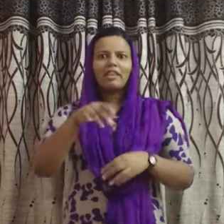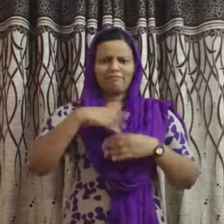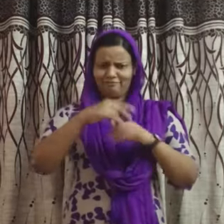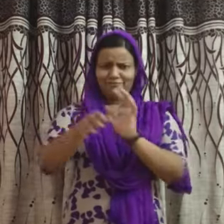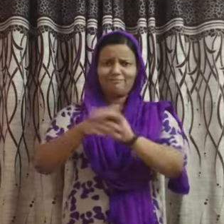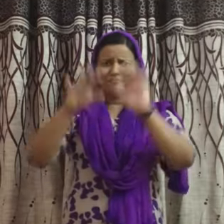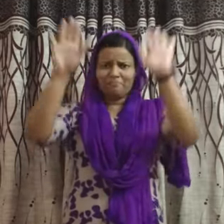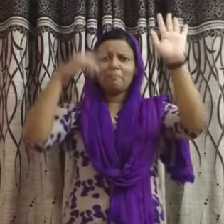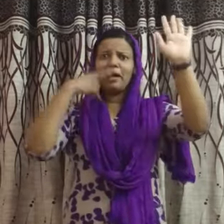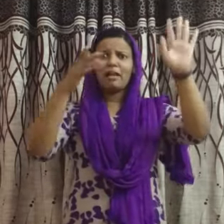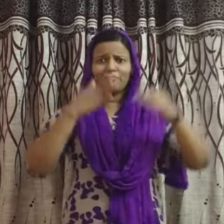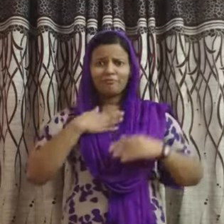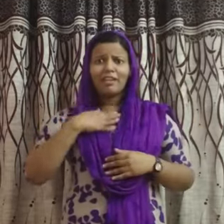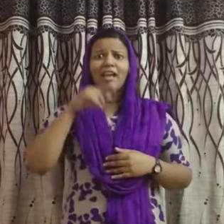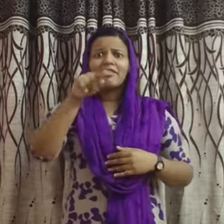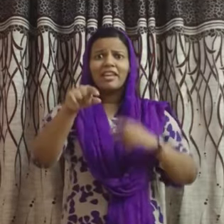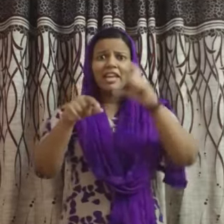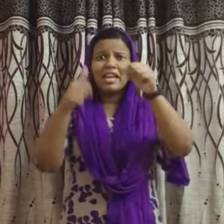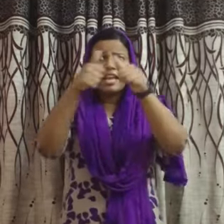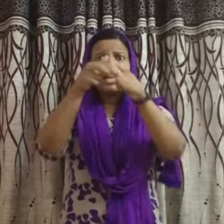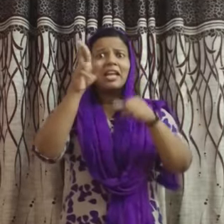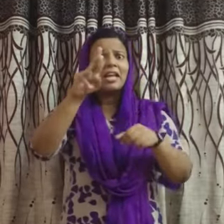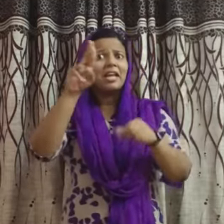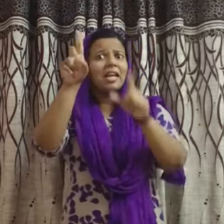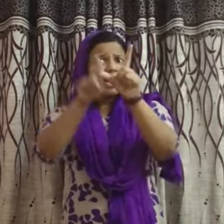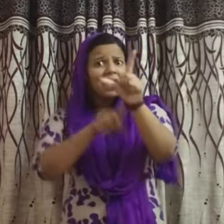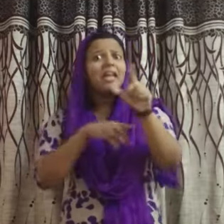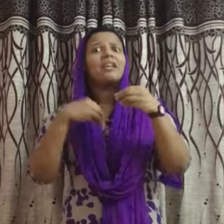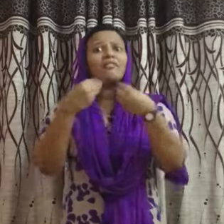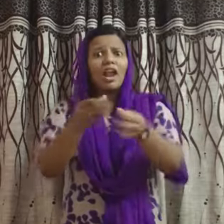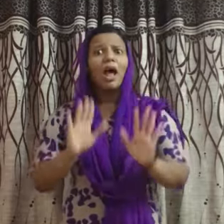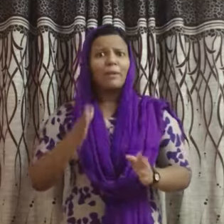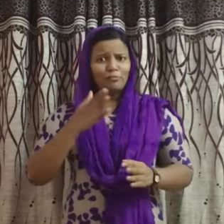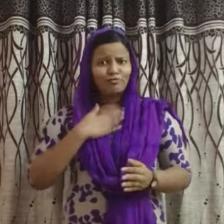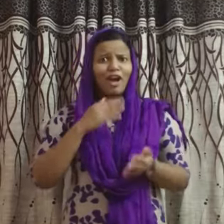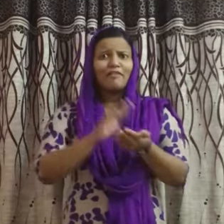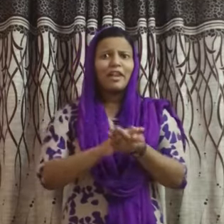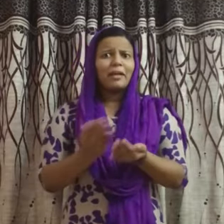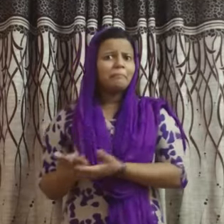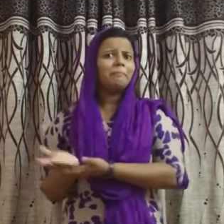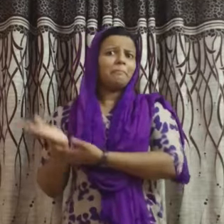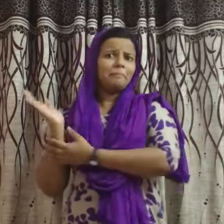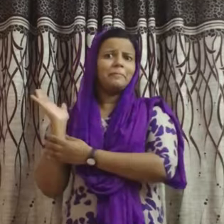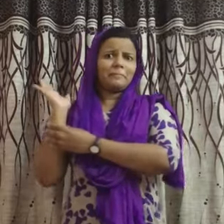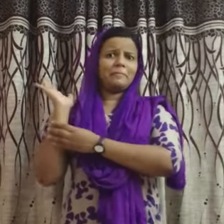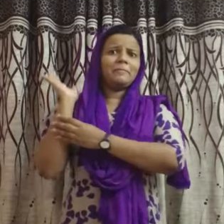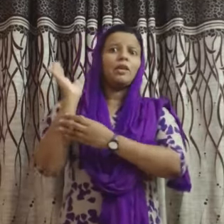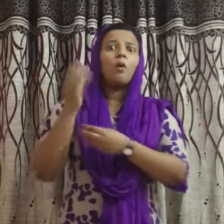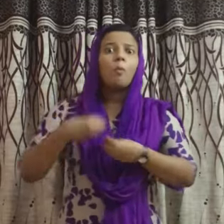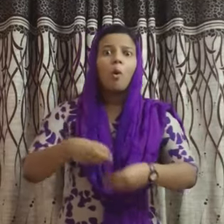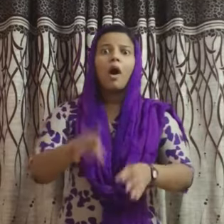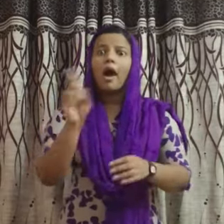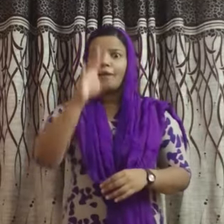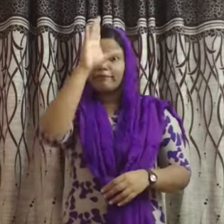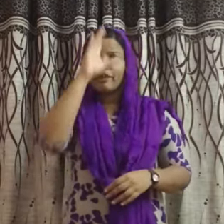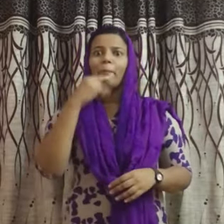ഉയർത്തി കർത്താവിന് ഹല്ലേലൂയ പറഞ്ഞു. ഞാൻ നിങ്ങളെ എന്ത് ചെയ്തോളാം? ഞാൻ നിങ്ങളെ കൈകളിൽ ചുമന്ന്, എൻ്റെ കൈകളിൽ ചുമന്ന് ഞാൻ നിങ്ങളെ വിടുവിക്കും. ഇതുകൊണ്ടാണ്